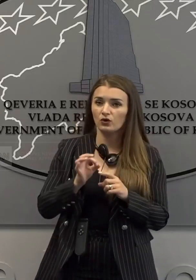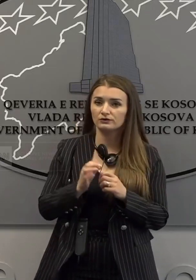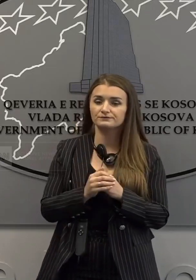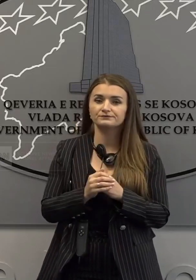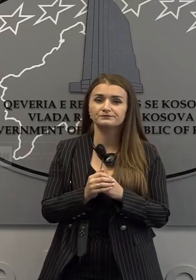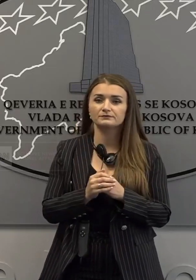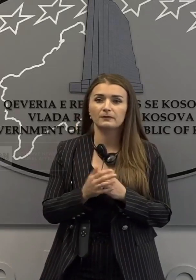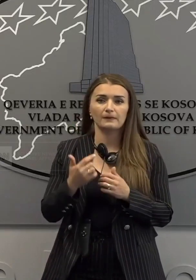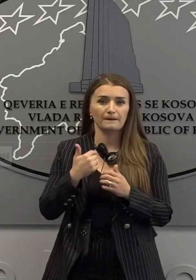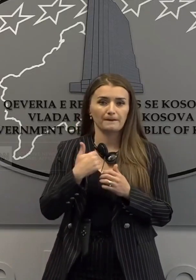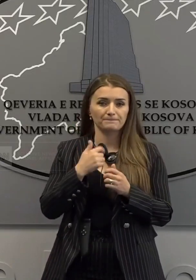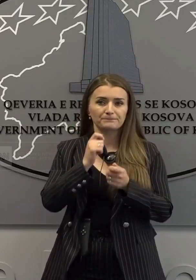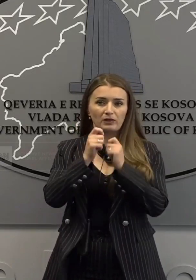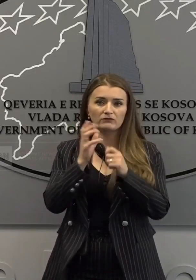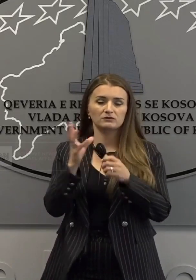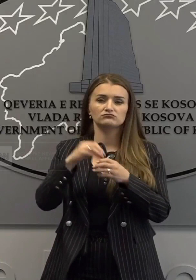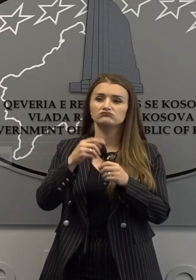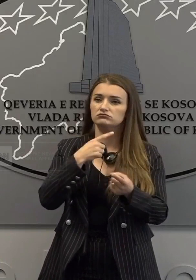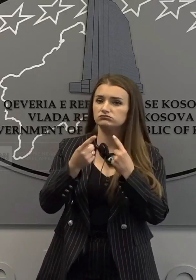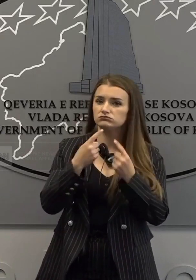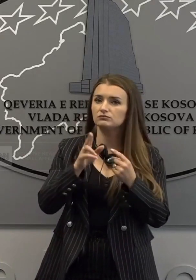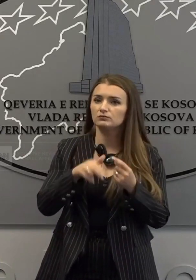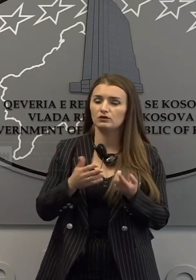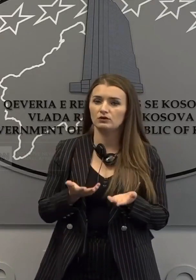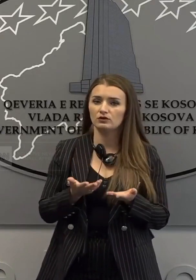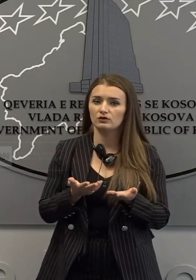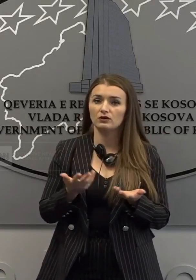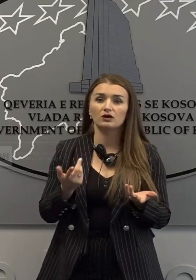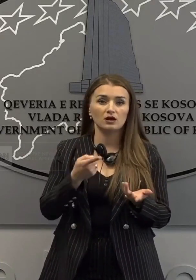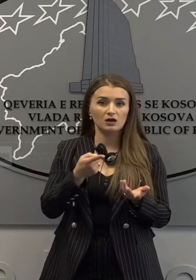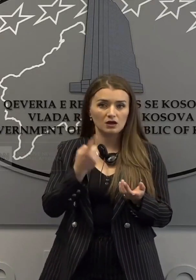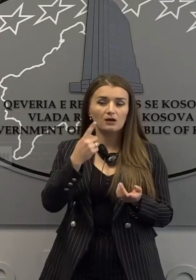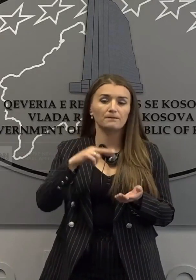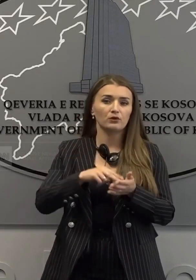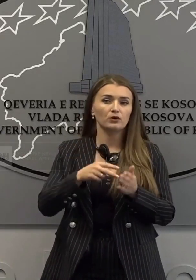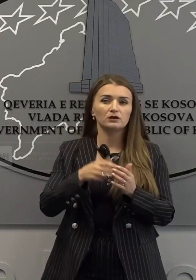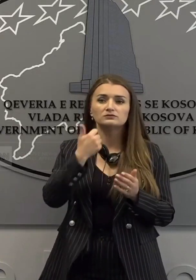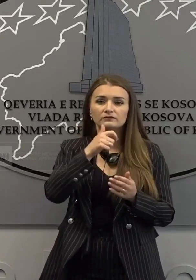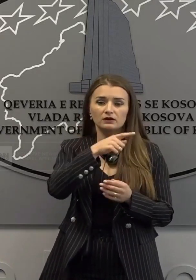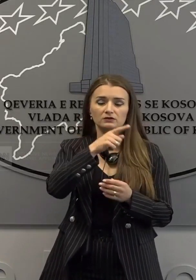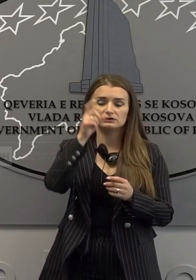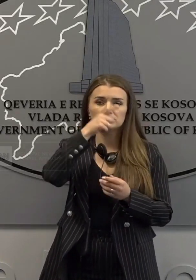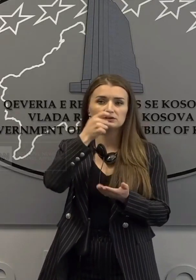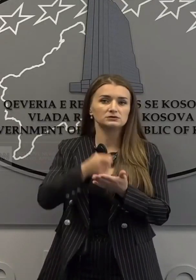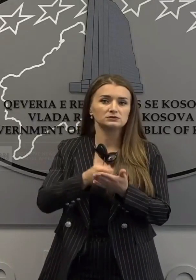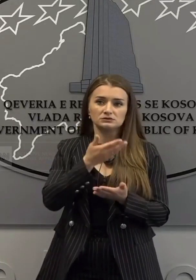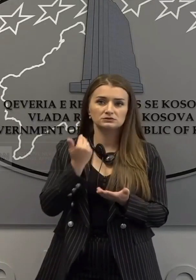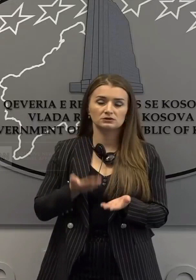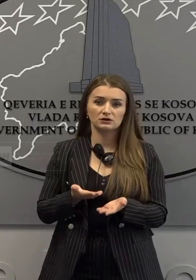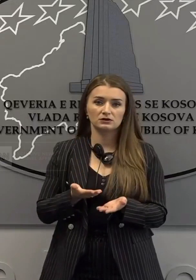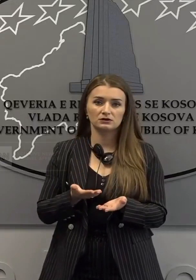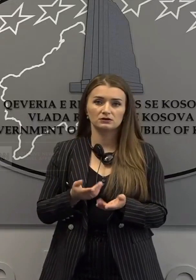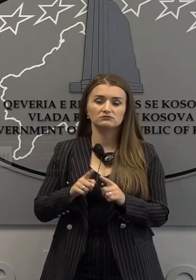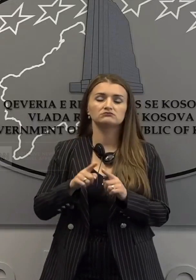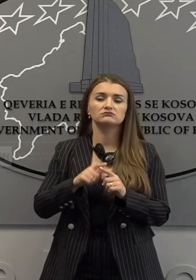Pra dialogu ka qenë funksion të marrëveshjes. Ne marrëveshjen e kemi. Problemi është që kjo marrëveshje po shkilet. Dhe shkeljen